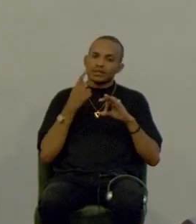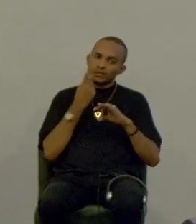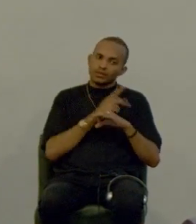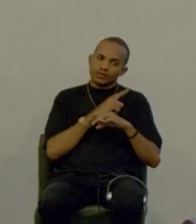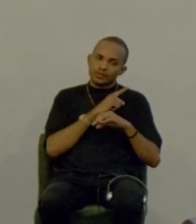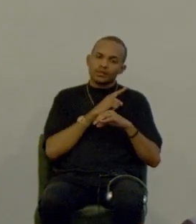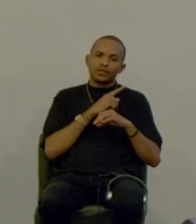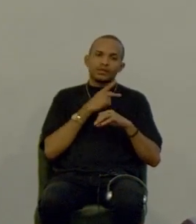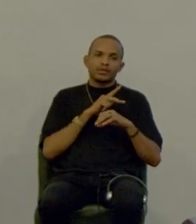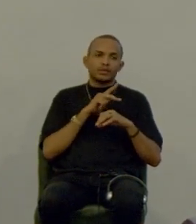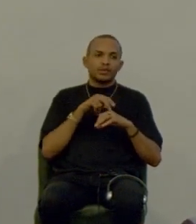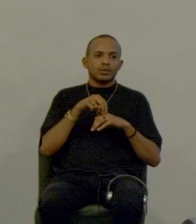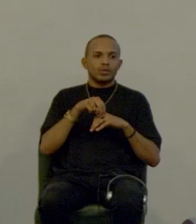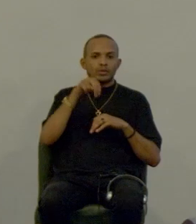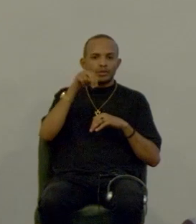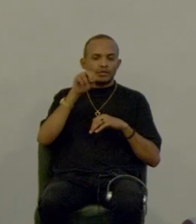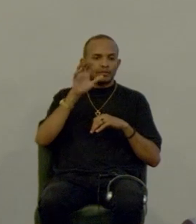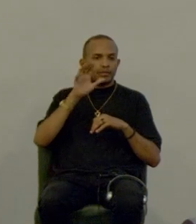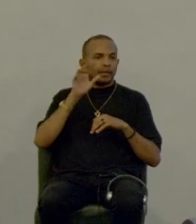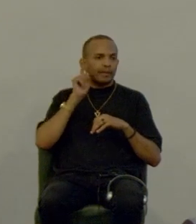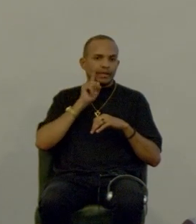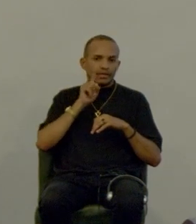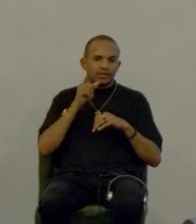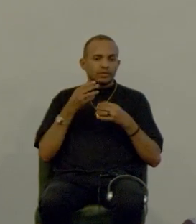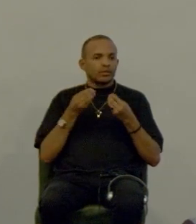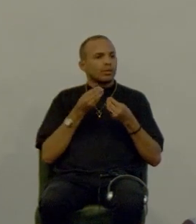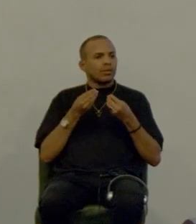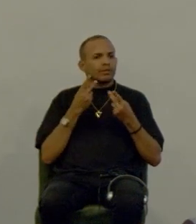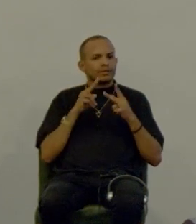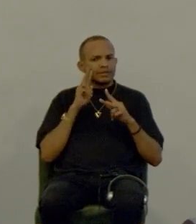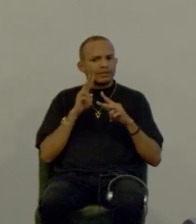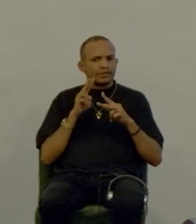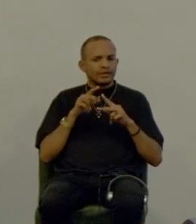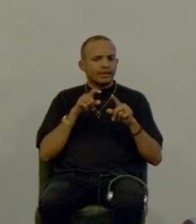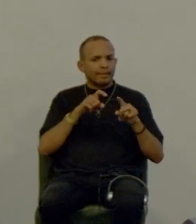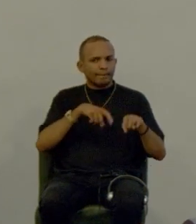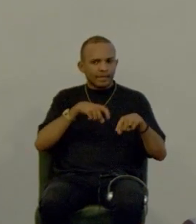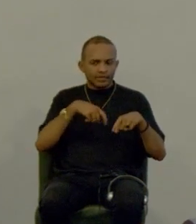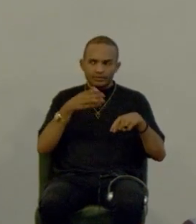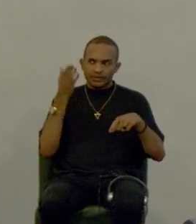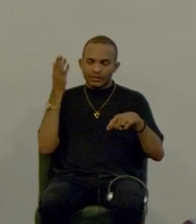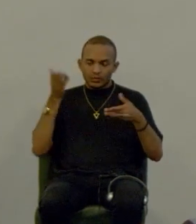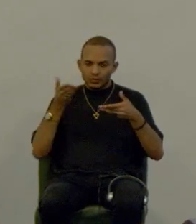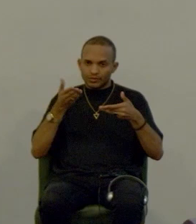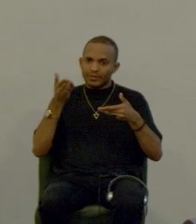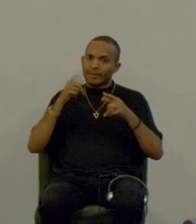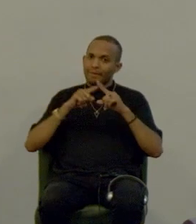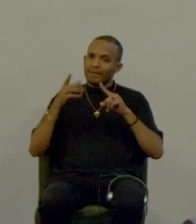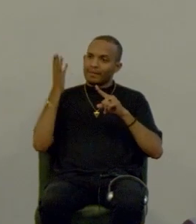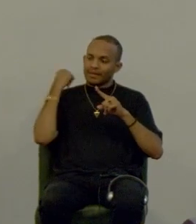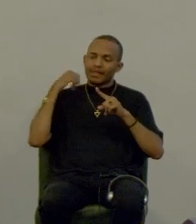colega norte-americano, Rob Walker, por exemplo. Vocês estão vendo, né? Tudo isso aqui que vocês estão vendo que é pasto hoje era floresta, de novo, até os anos